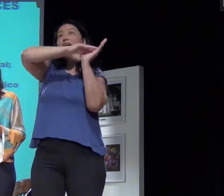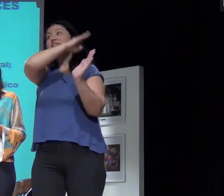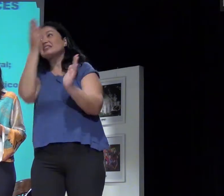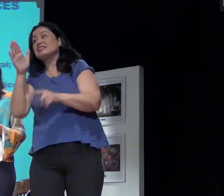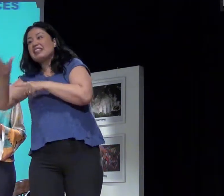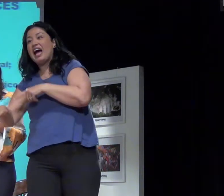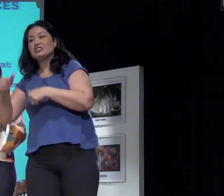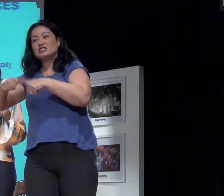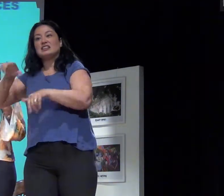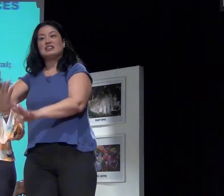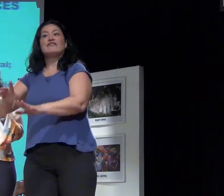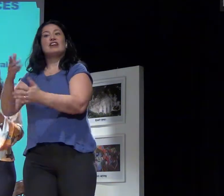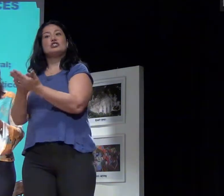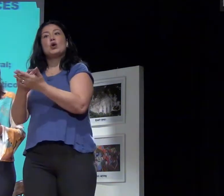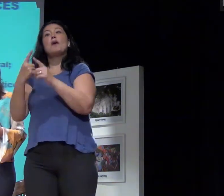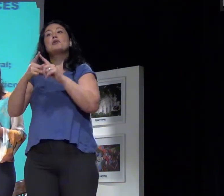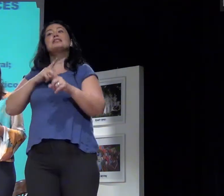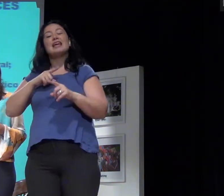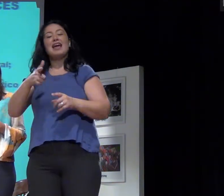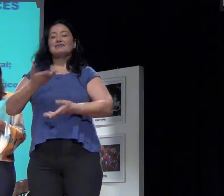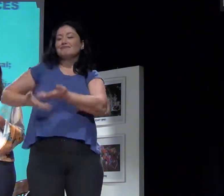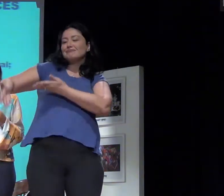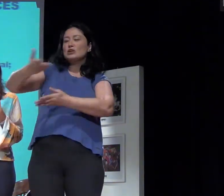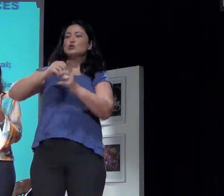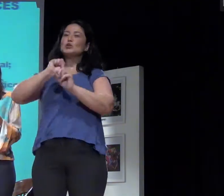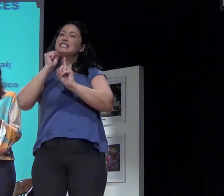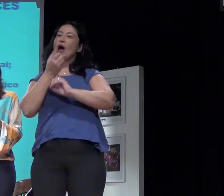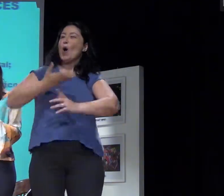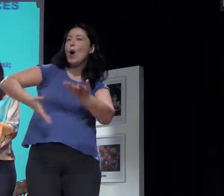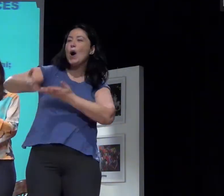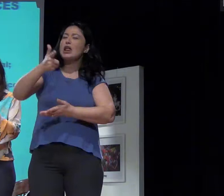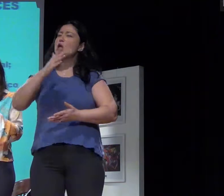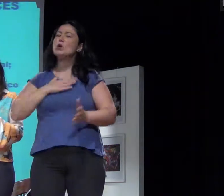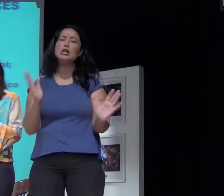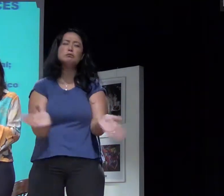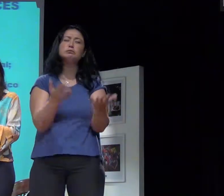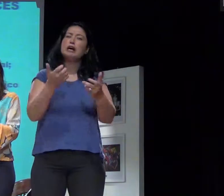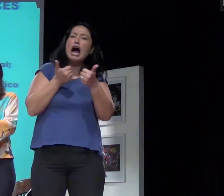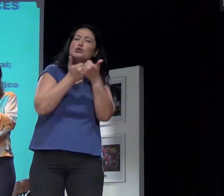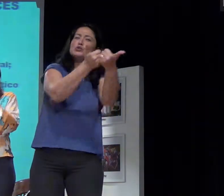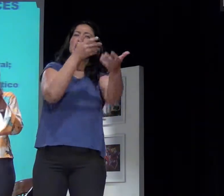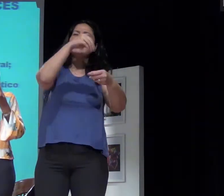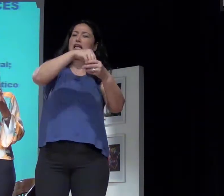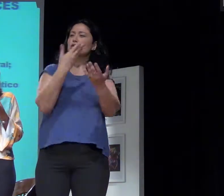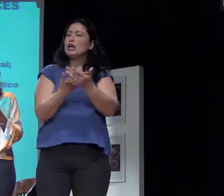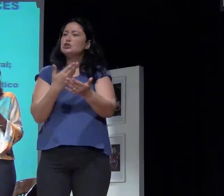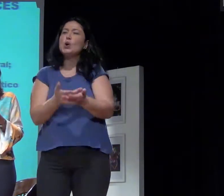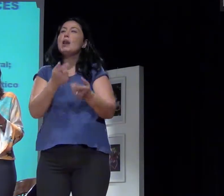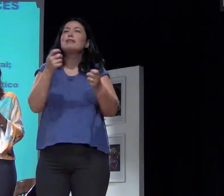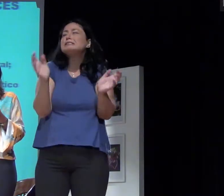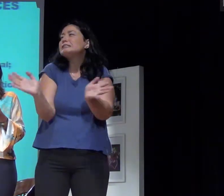escola. Por quê? Porque tem esse lado da socialização. Eles gostam muito de ajudar dentro da escola, nos diversos ambientes